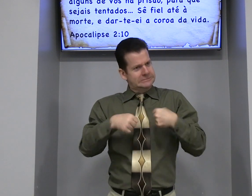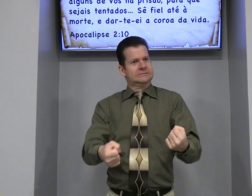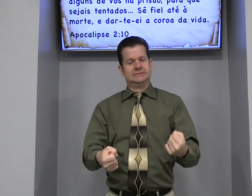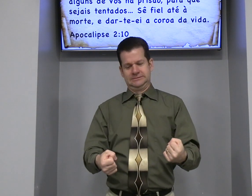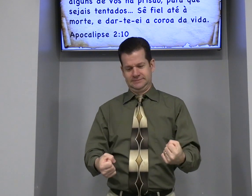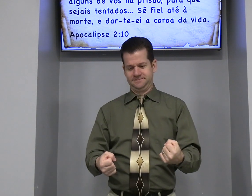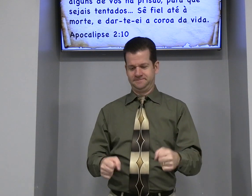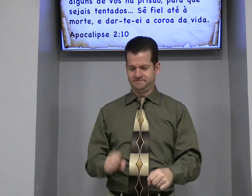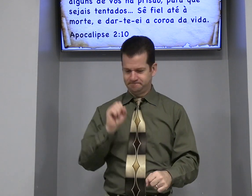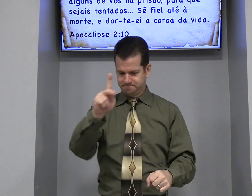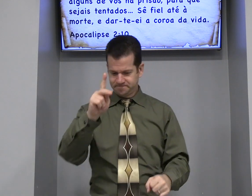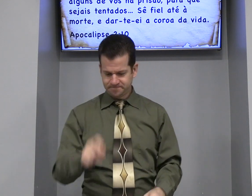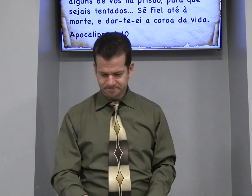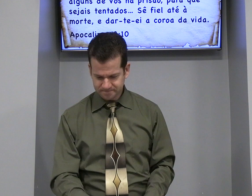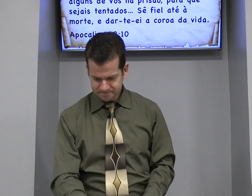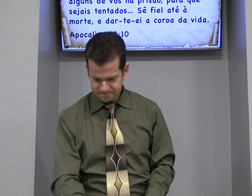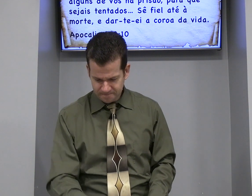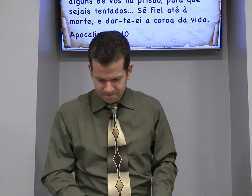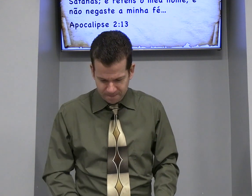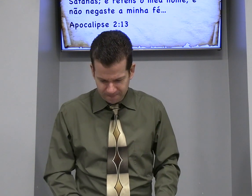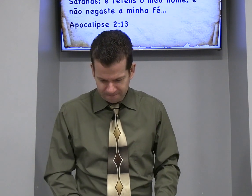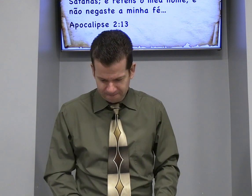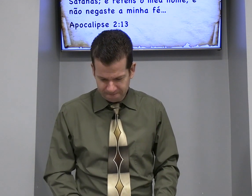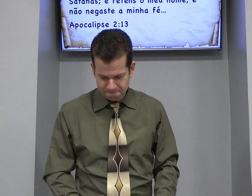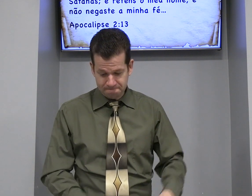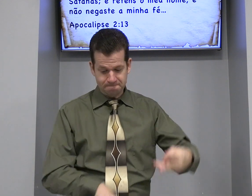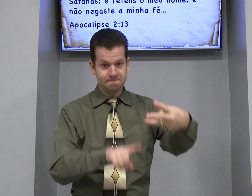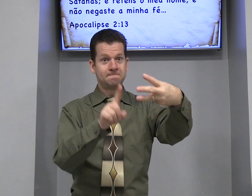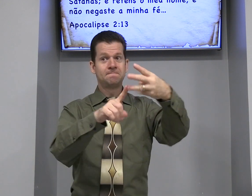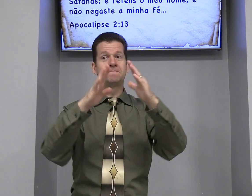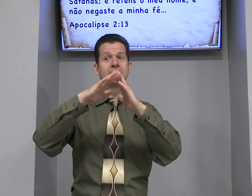de perseverança, coroa de vida.